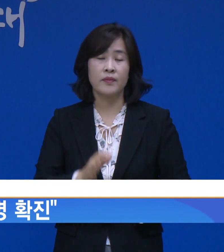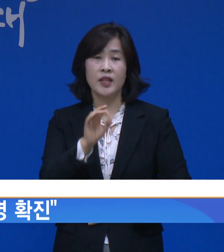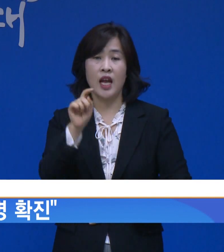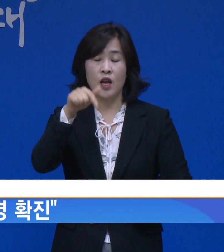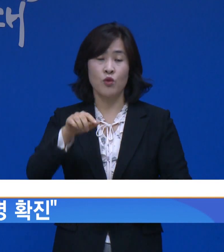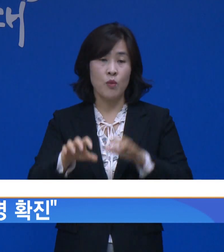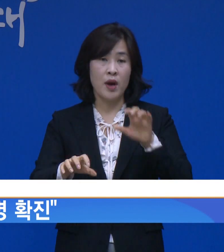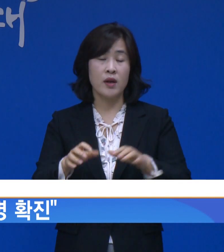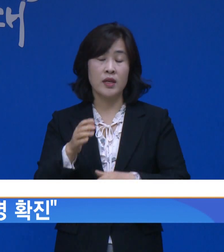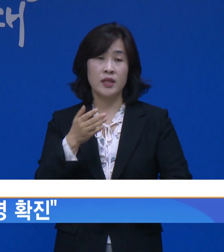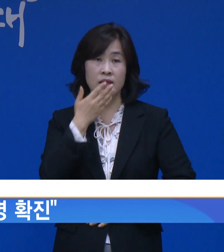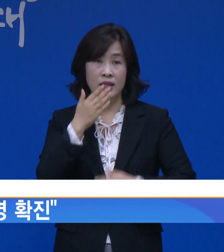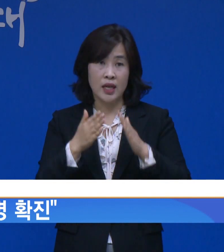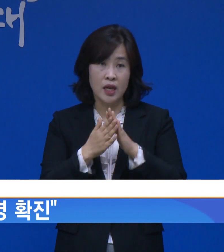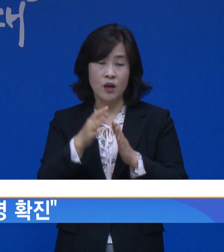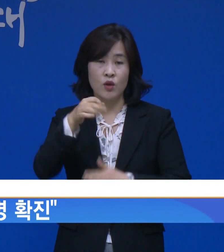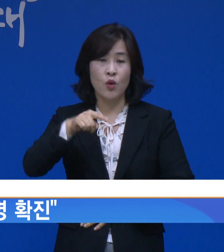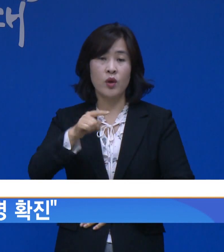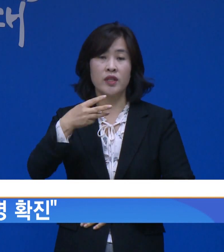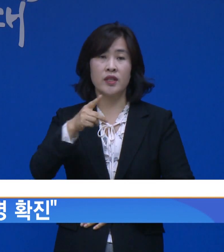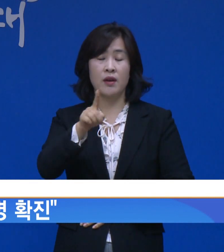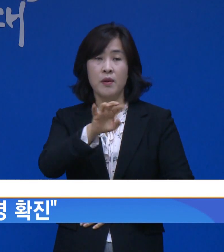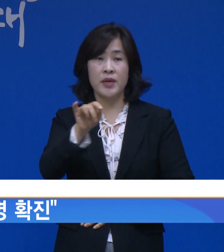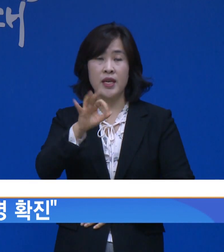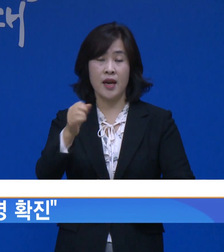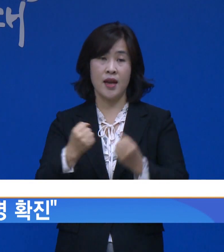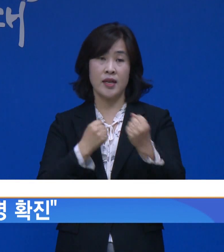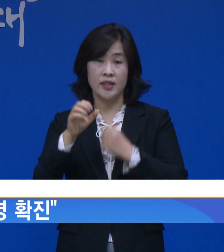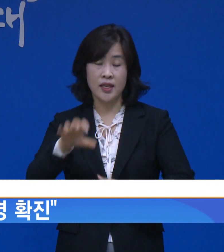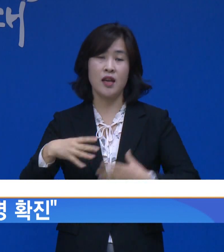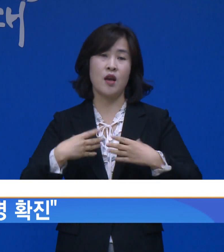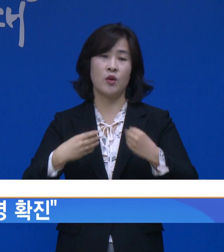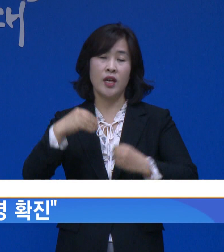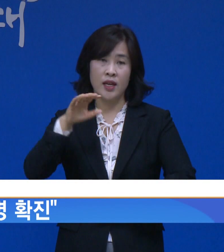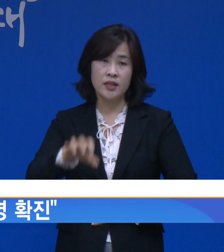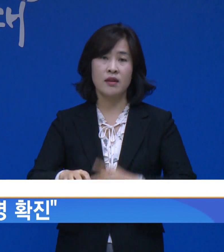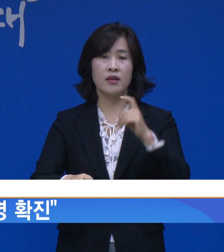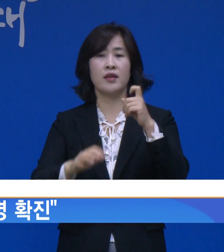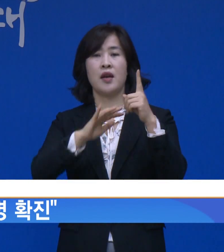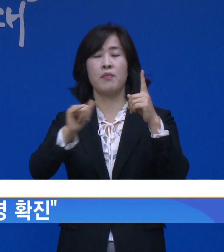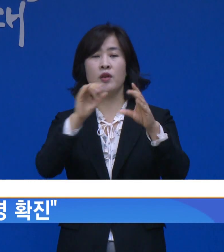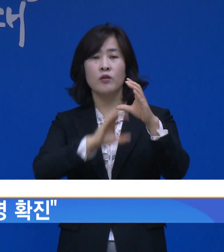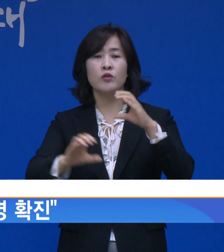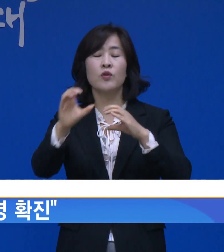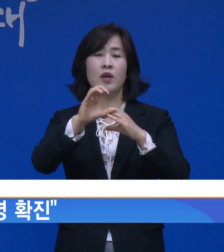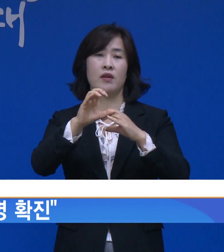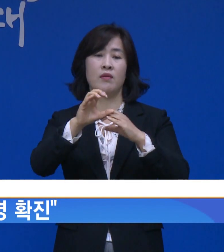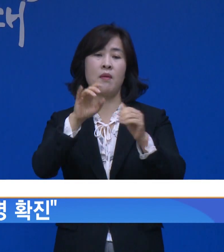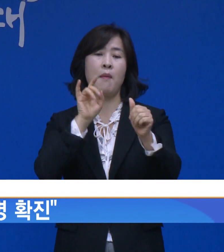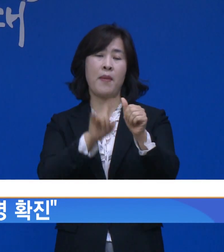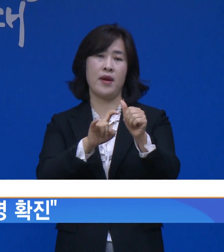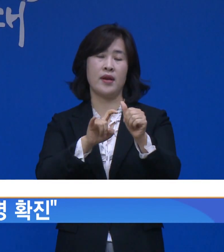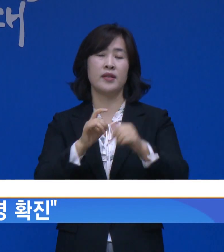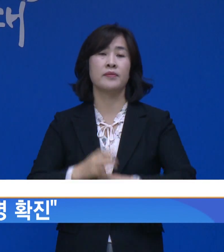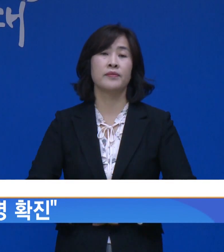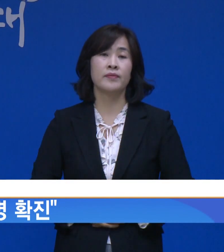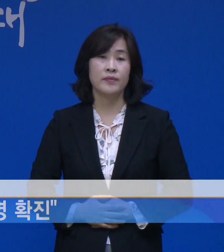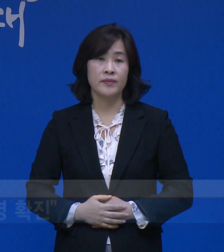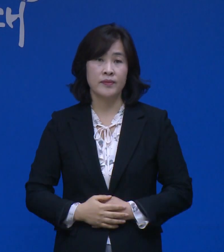아구마을 식당과 워터피아 헬스장, 사우나 등에서 11명이 추가적으로 확진되었습니다.